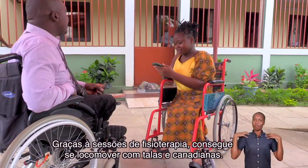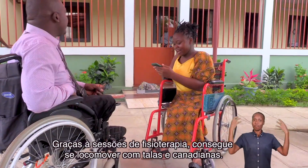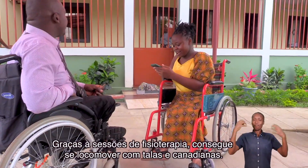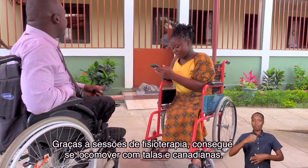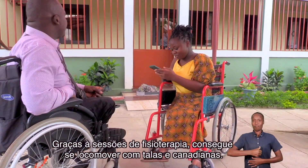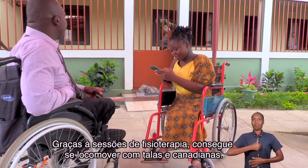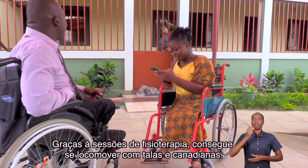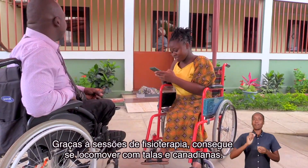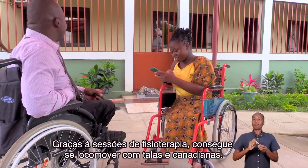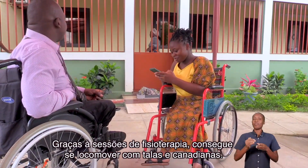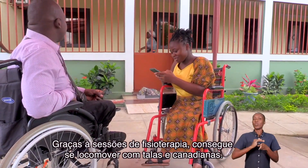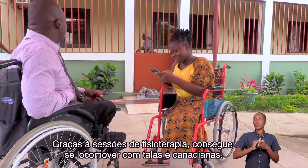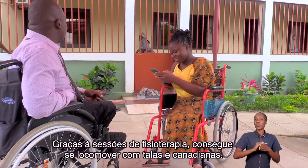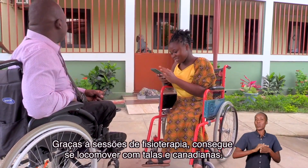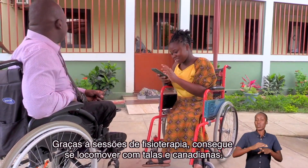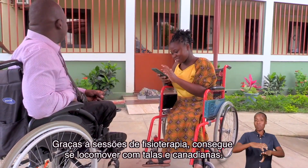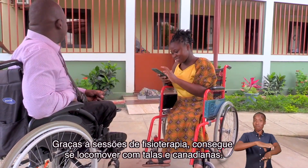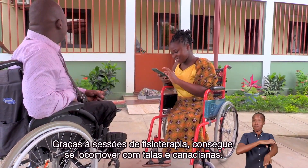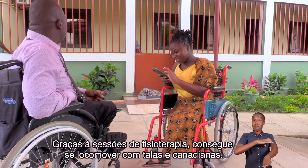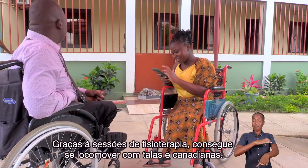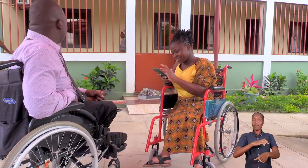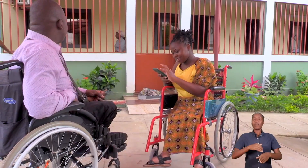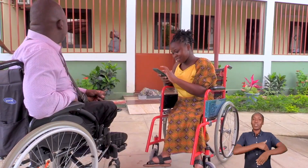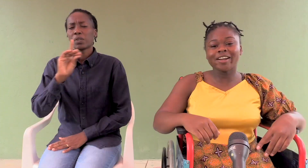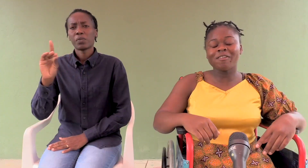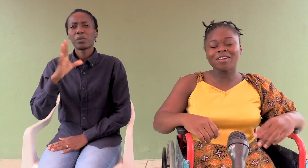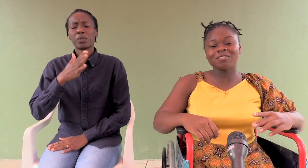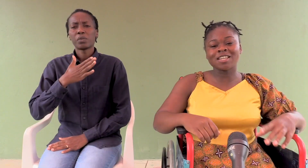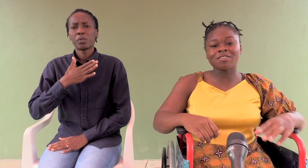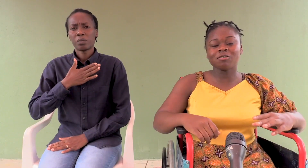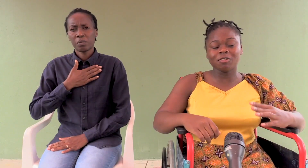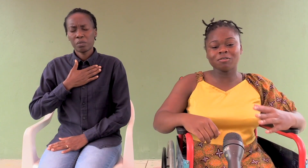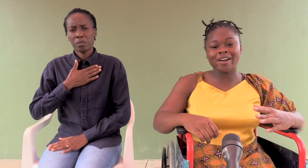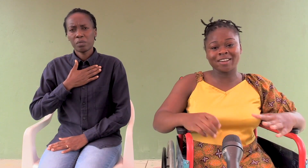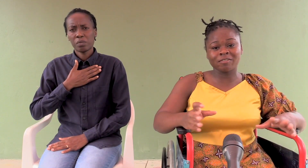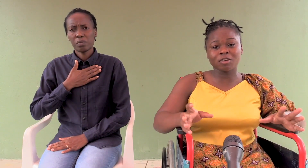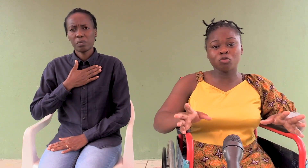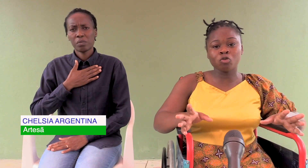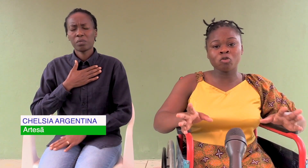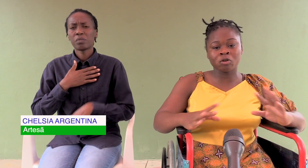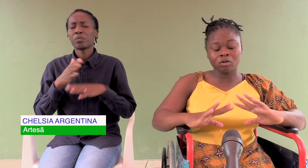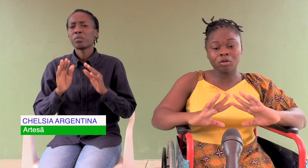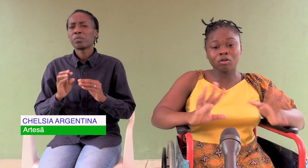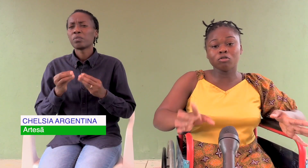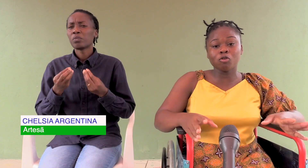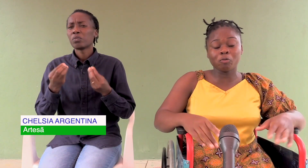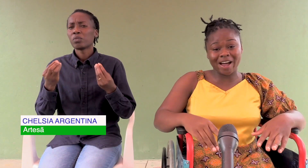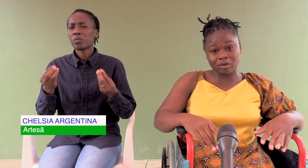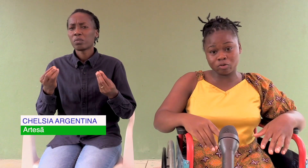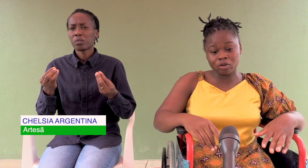-se locomover com talas e canadianas. A minha deficiência foi através do parto.